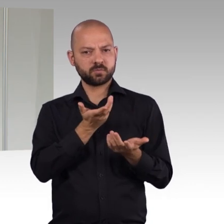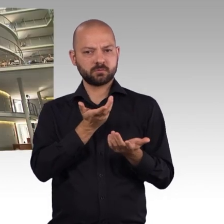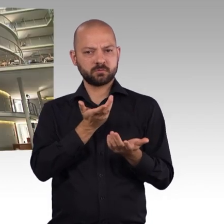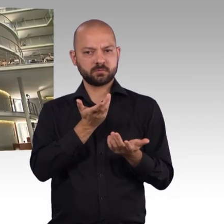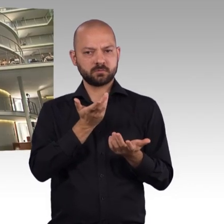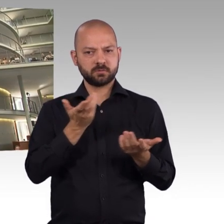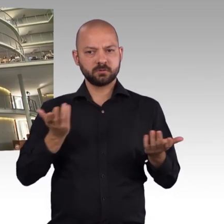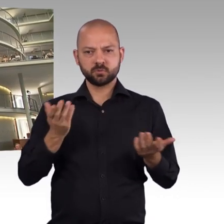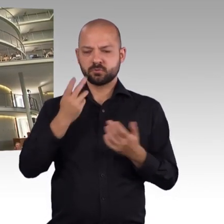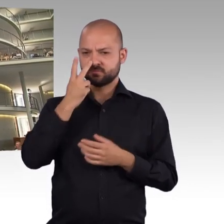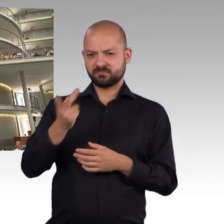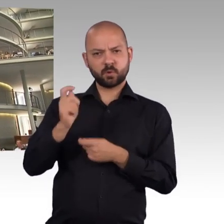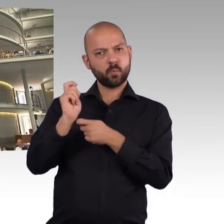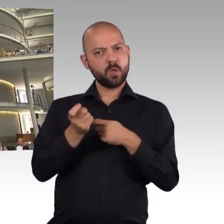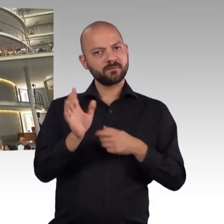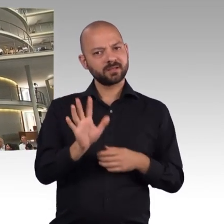Diplomatie.